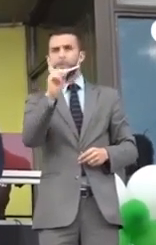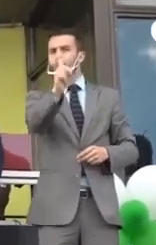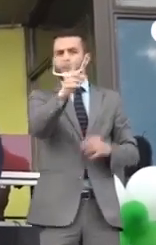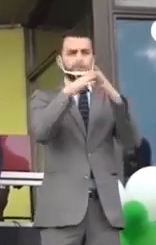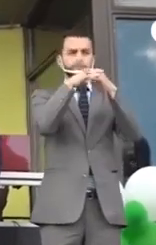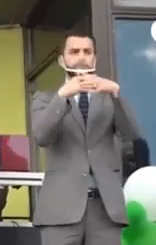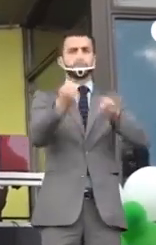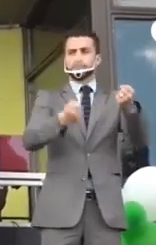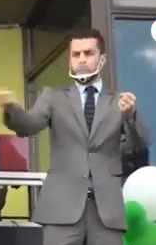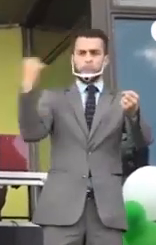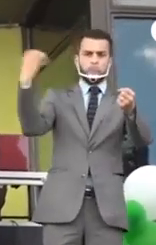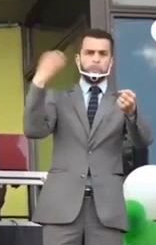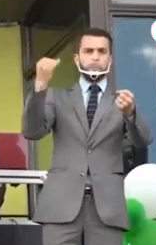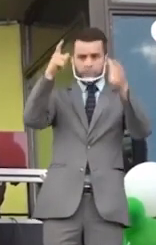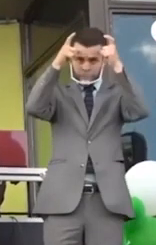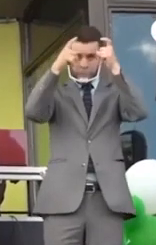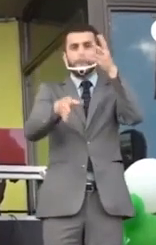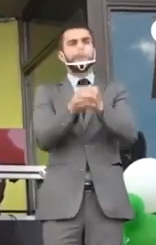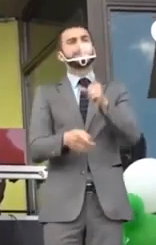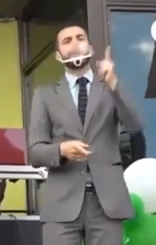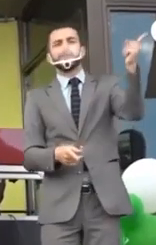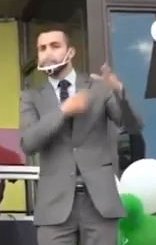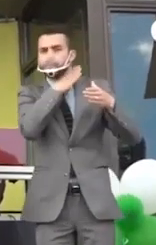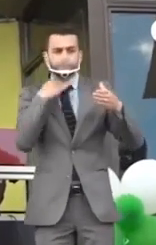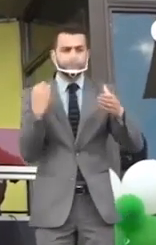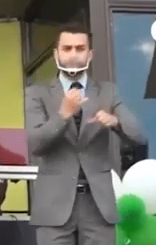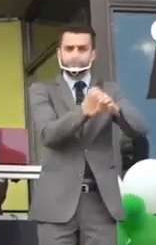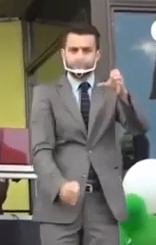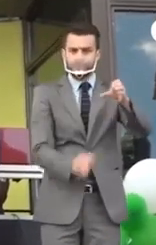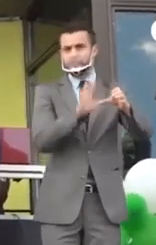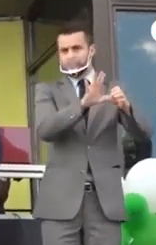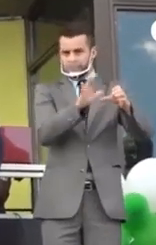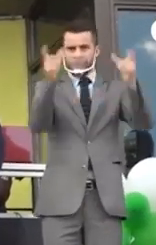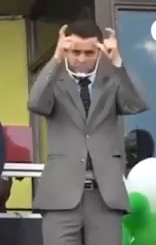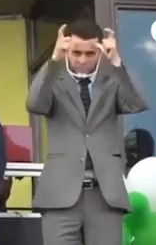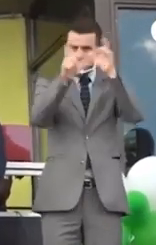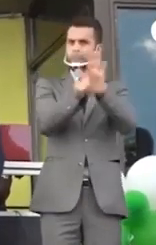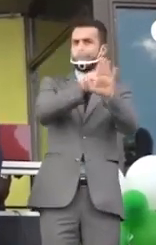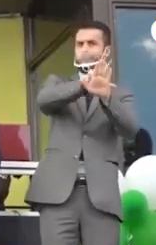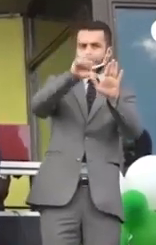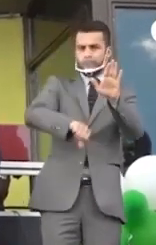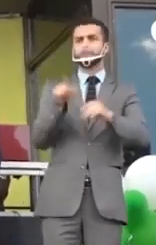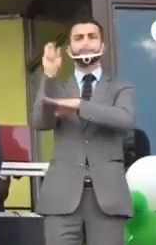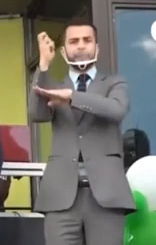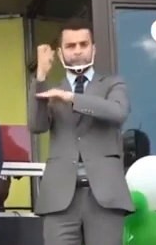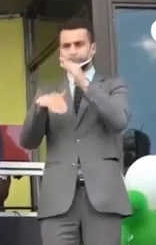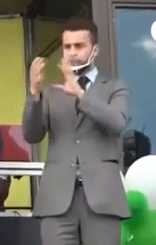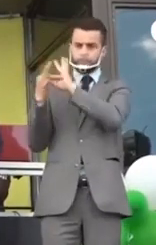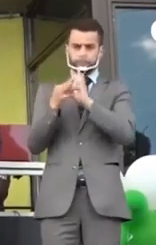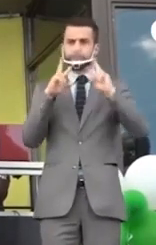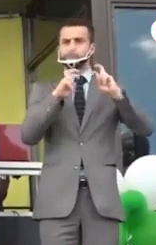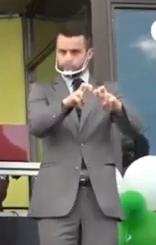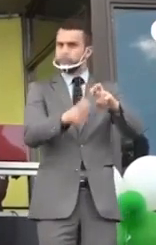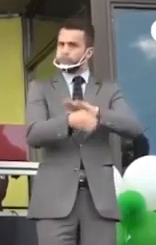claudia lópez el alcalde local de san cristóbal anderson acosta la alcaldesa local de usme mabel suba y el